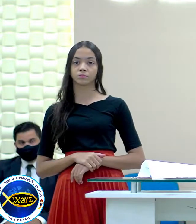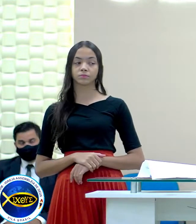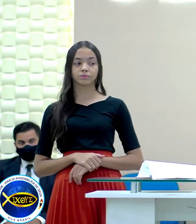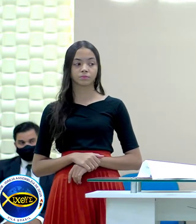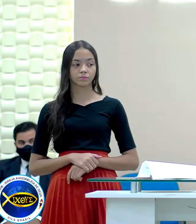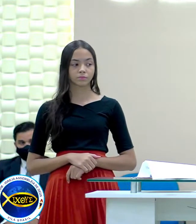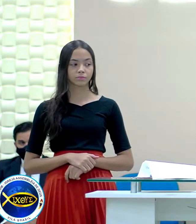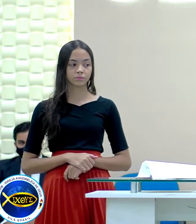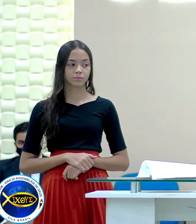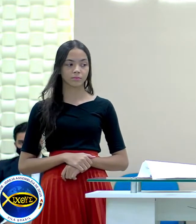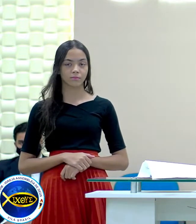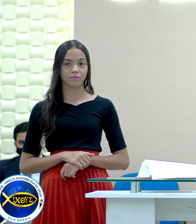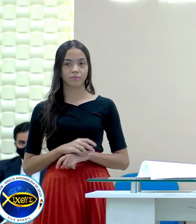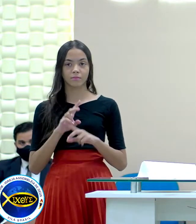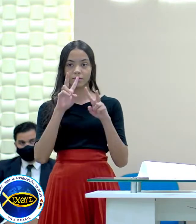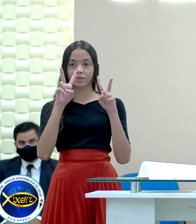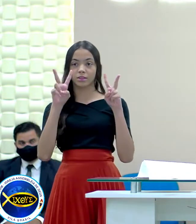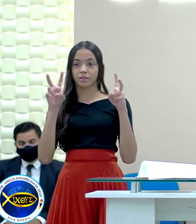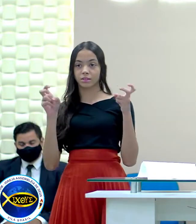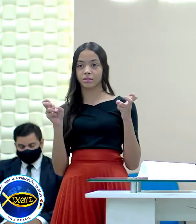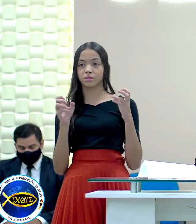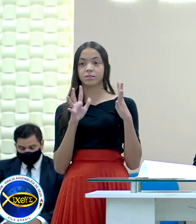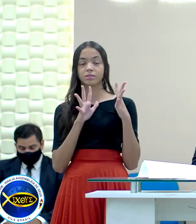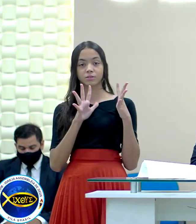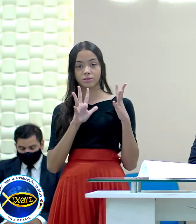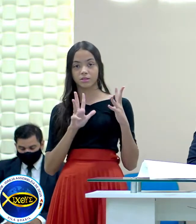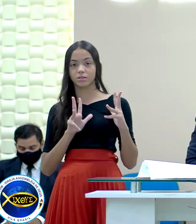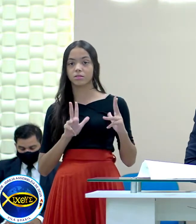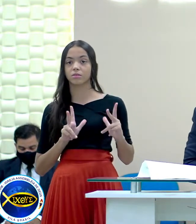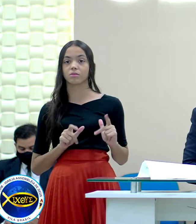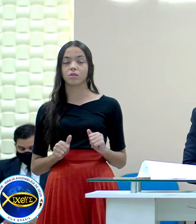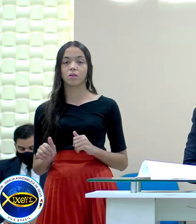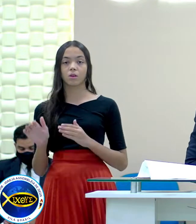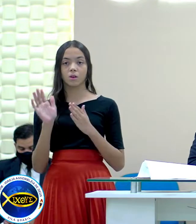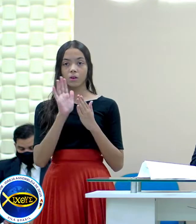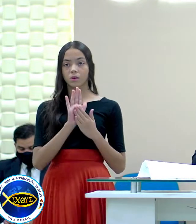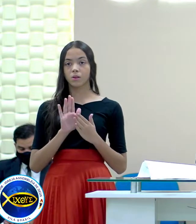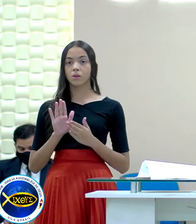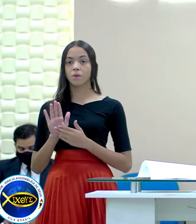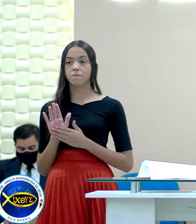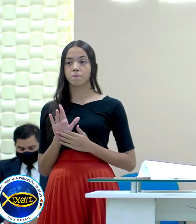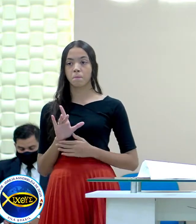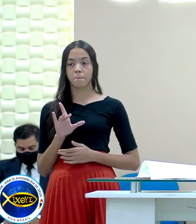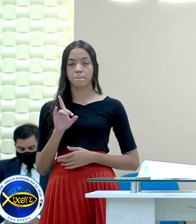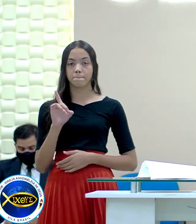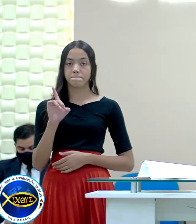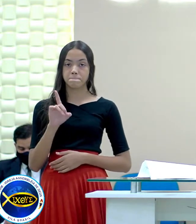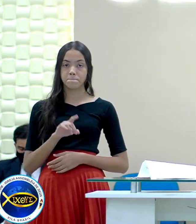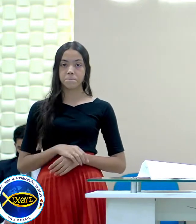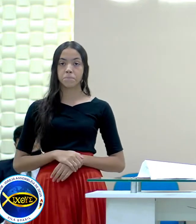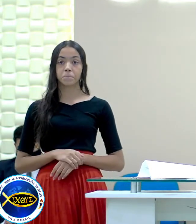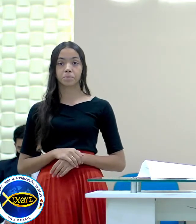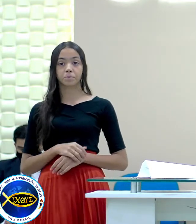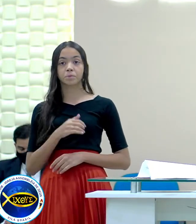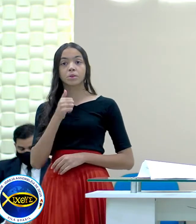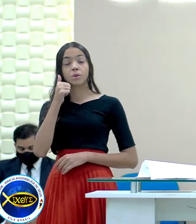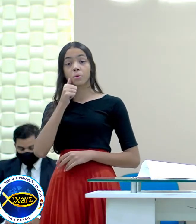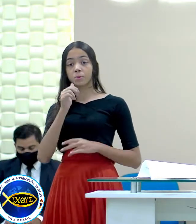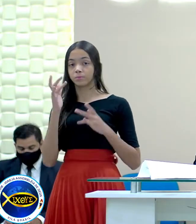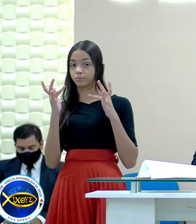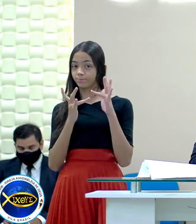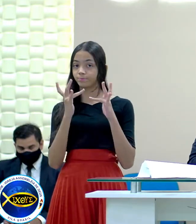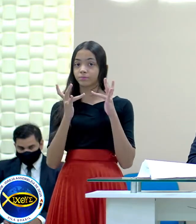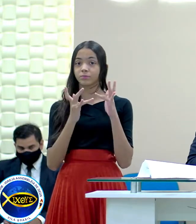Que é a respeito da santificação. Louvado seja o santo nome do Senhor. Uma noiva, ela